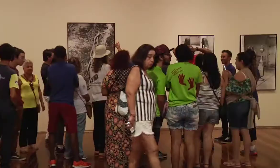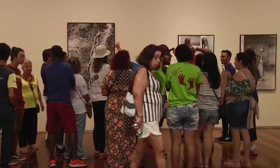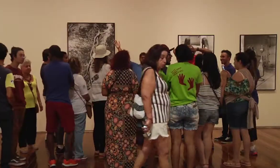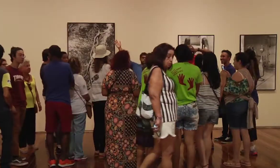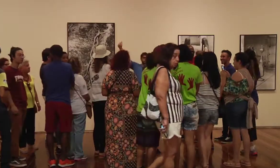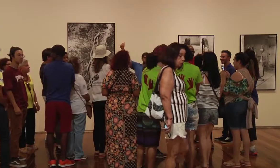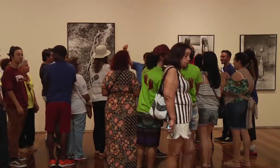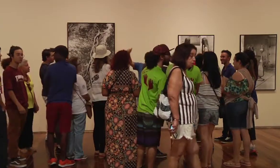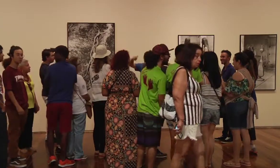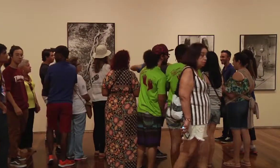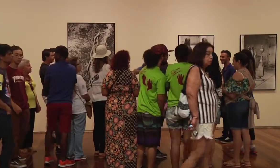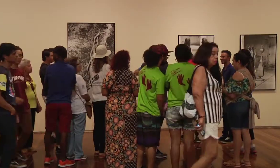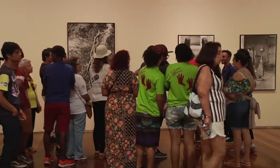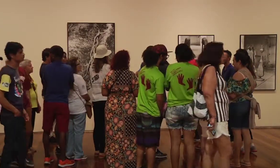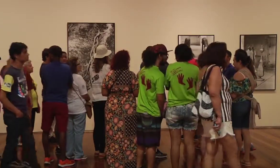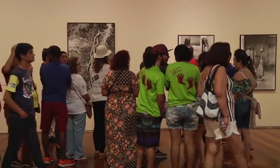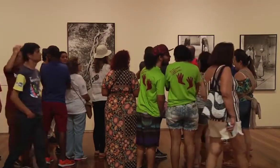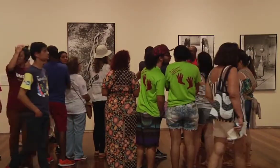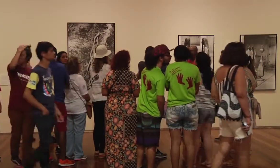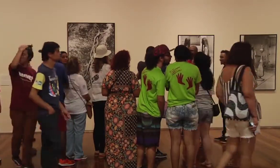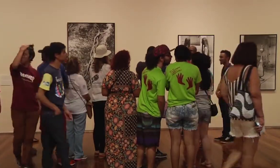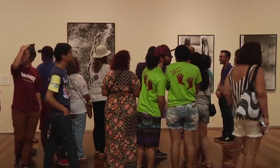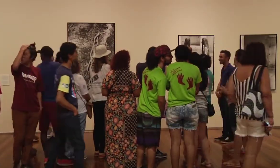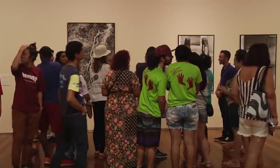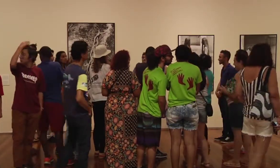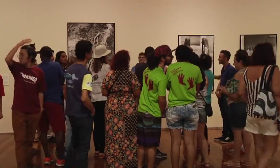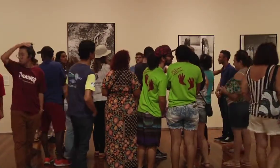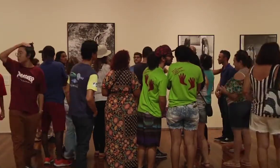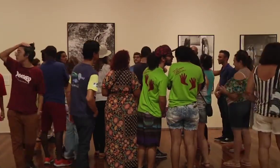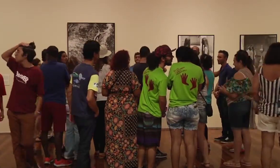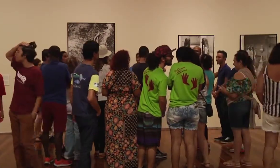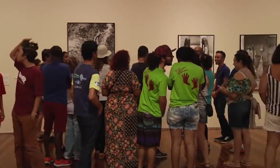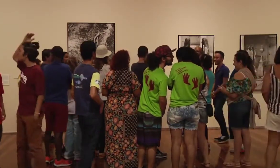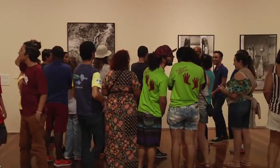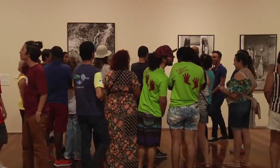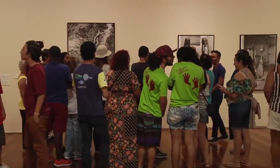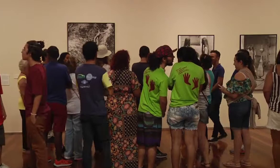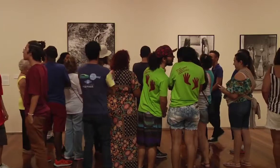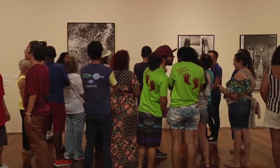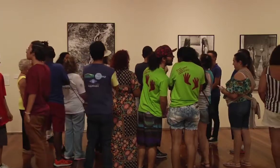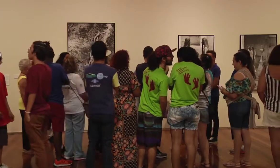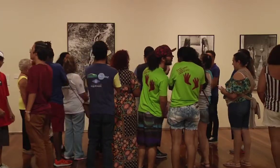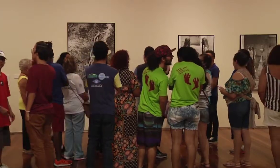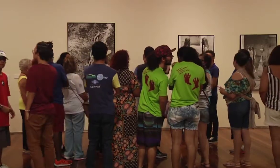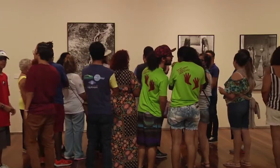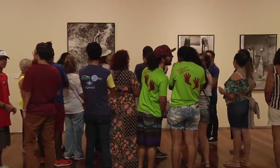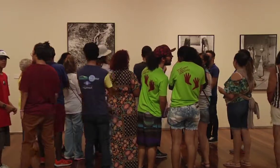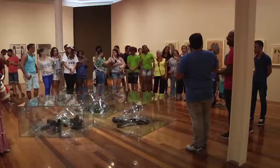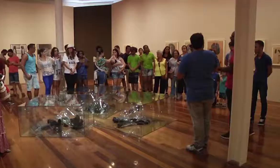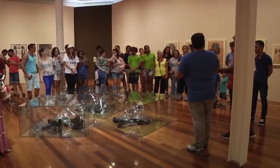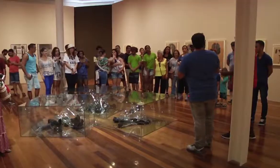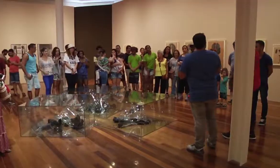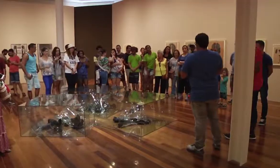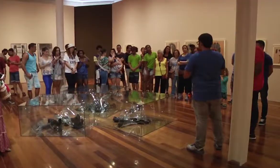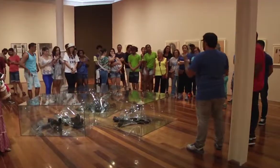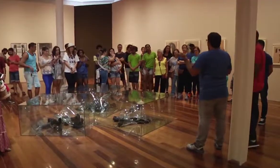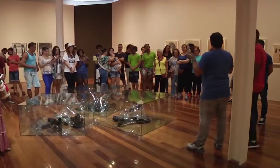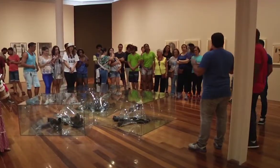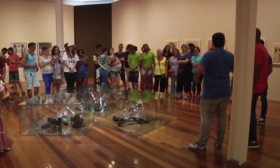É um animal trançado que representava a trança de cabelos de uma mulher. Essas esculturas aqui, que parecem